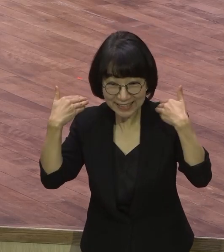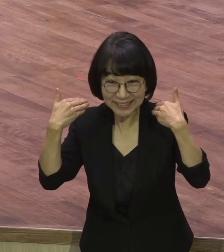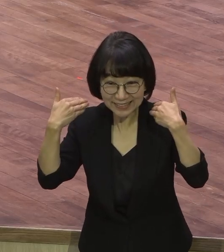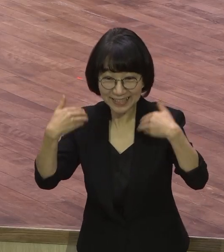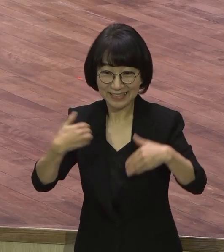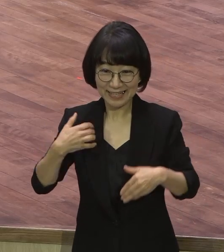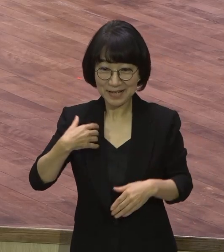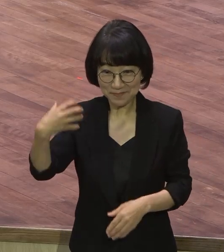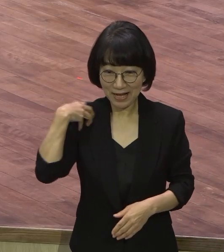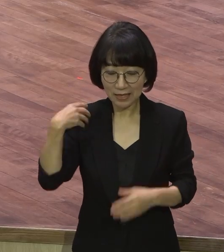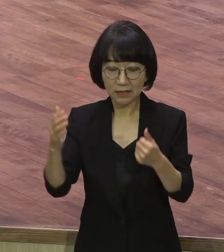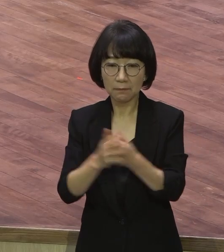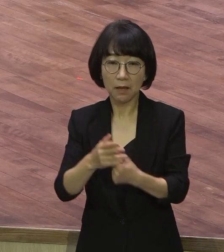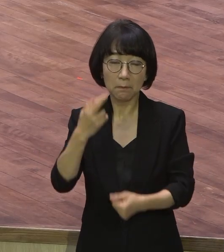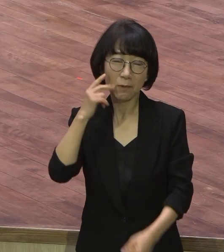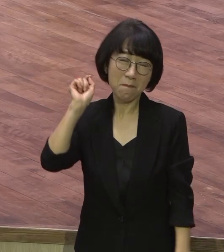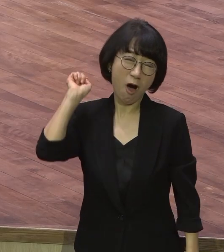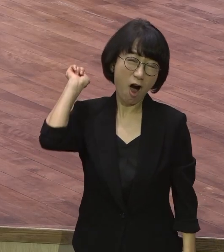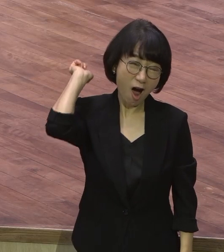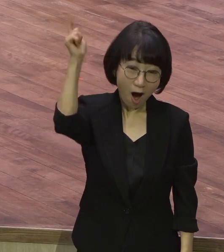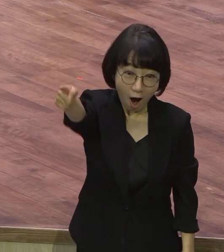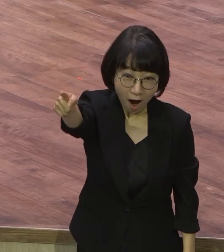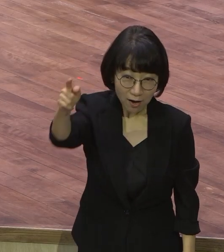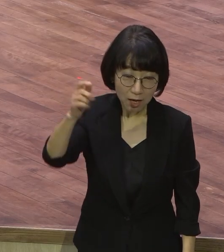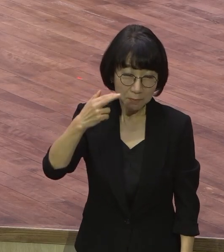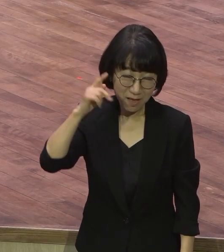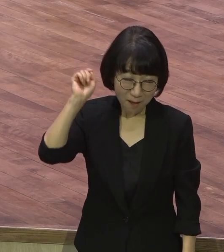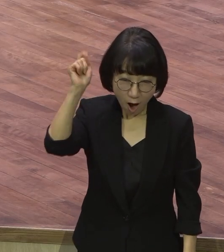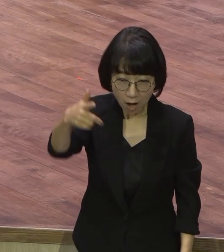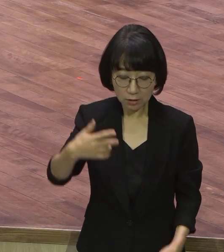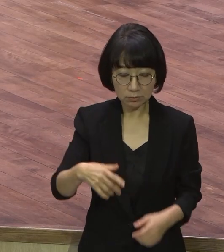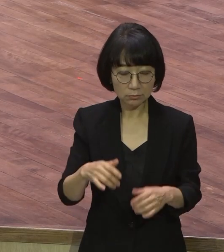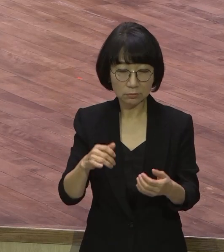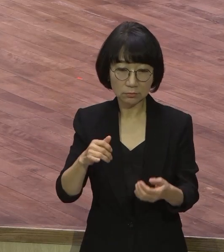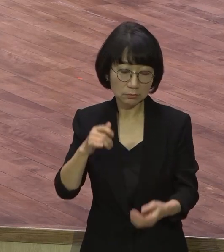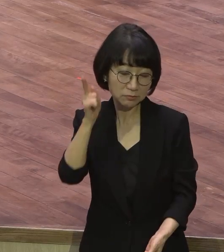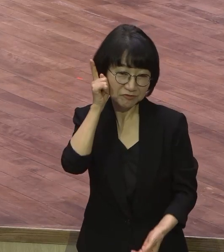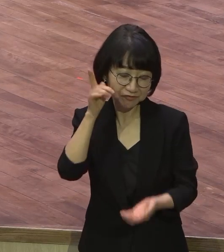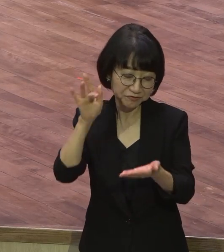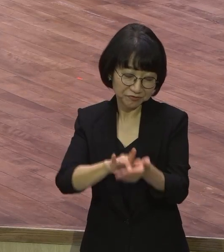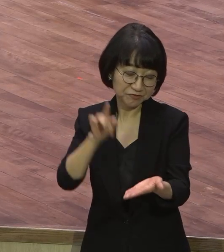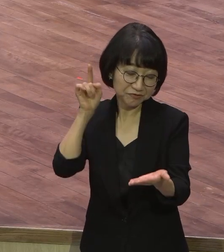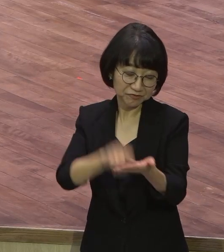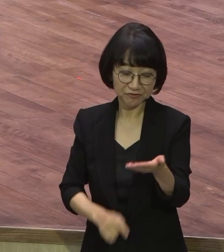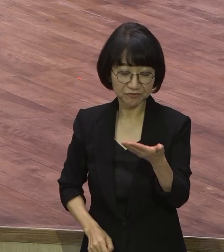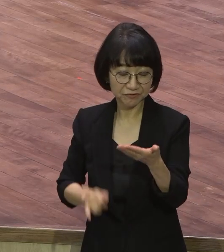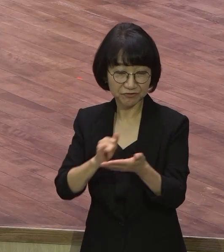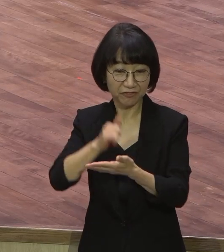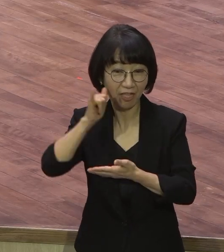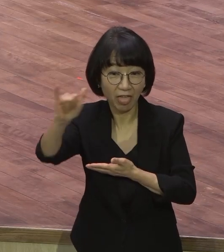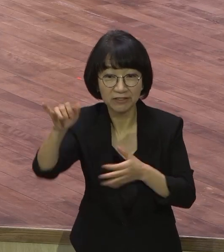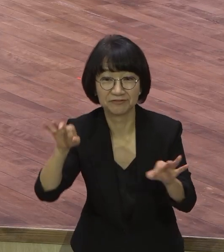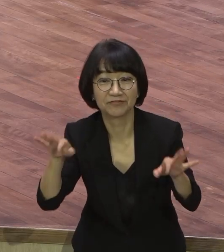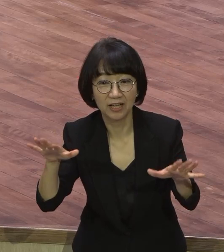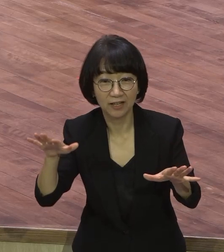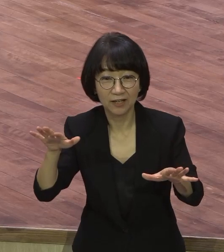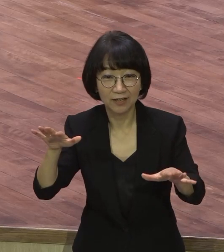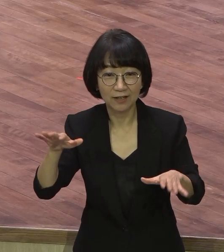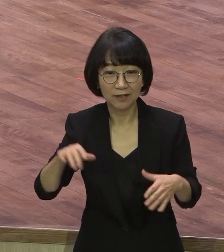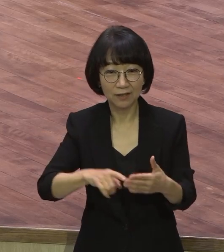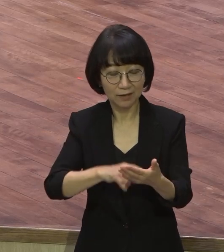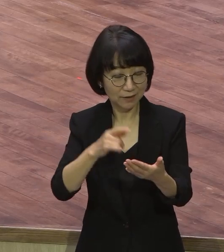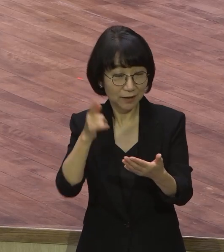전화통 잡으면 미국이 어디예요? 끝이에요. 끝. 열 몇 시간을 비행기 타고 가야 돼요. 그런데 전화 딱